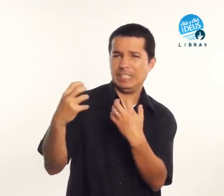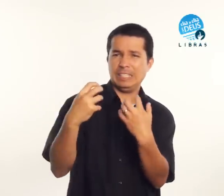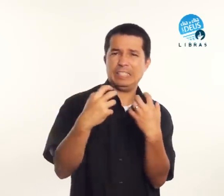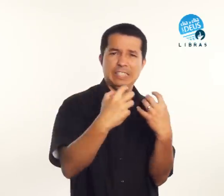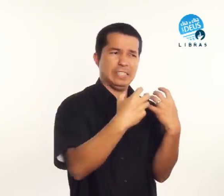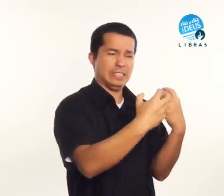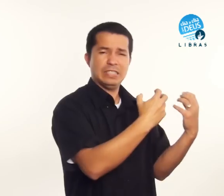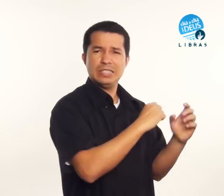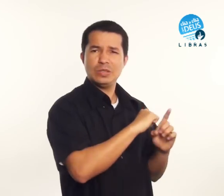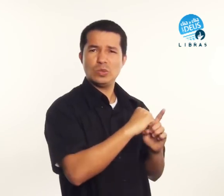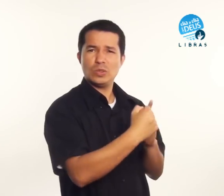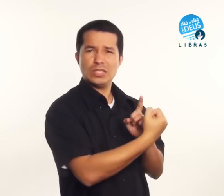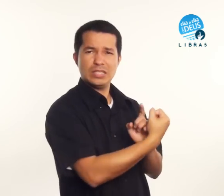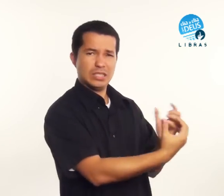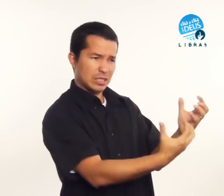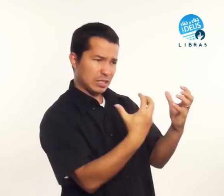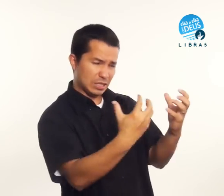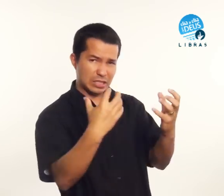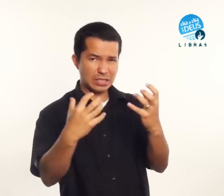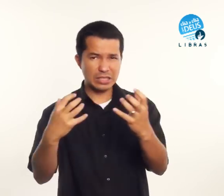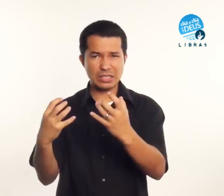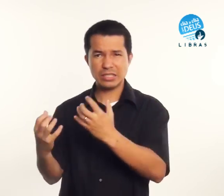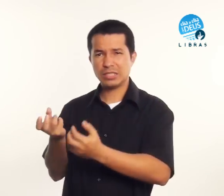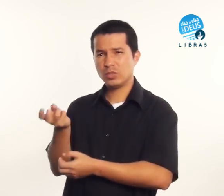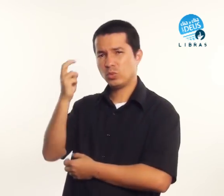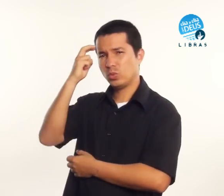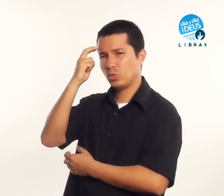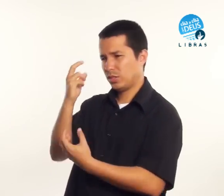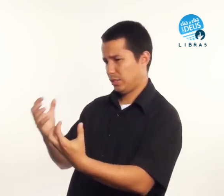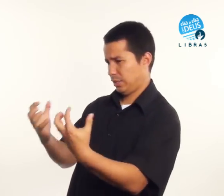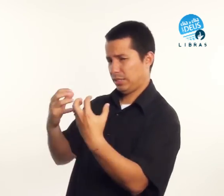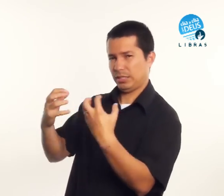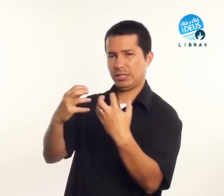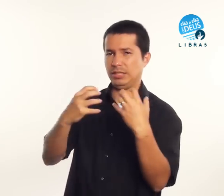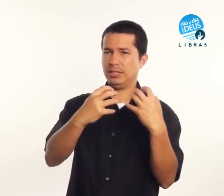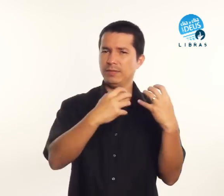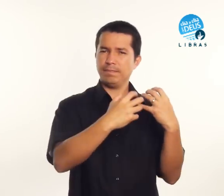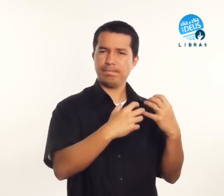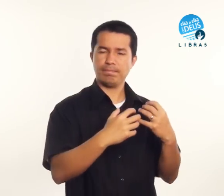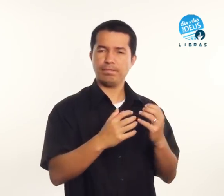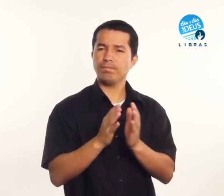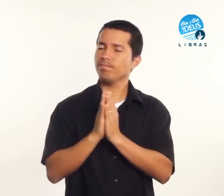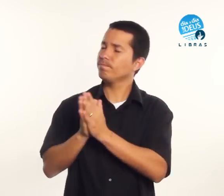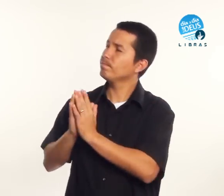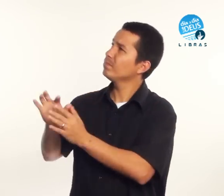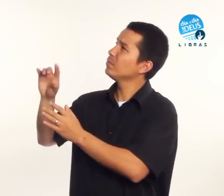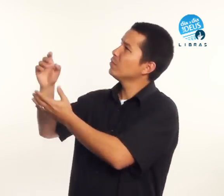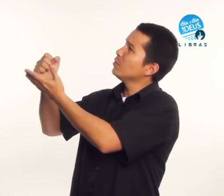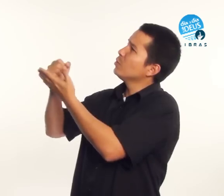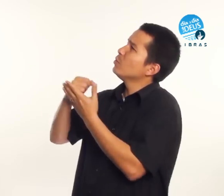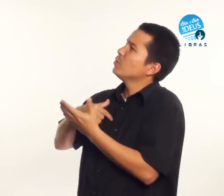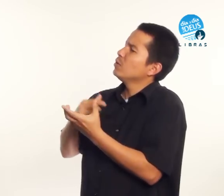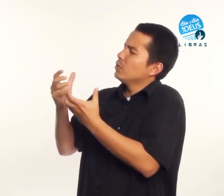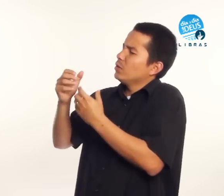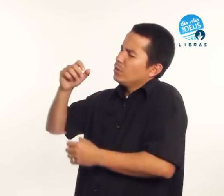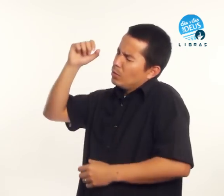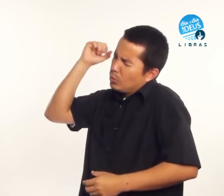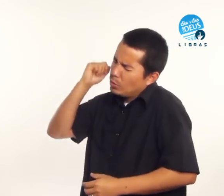por valores que não são os teus valores, e me dá graça para